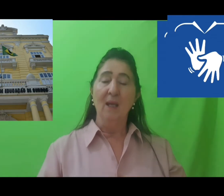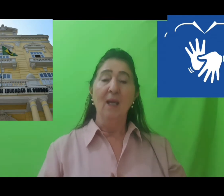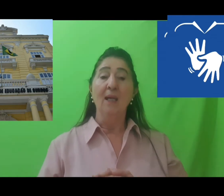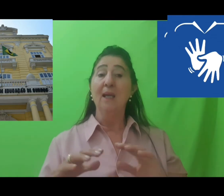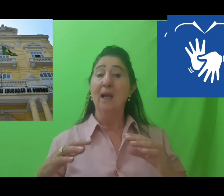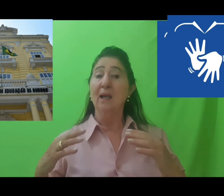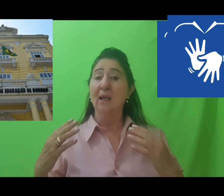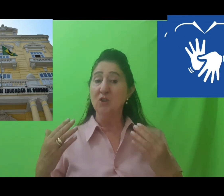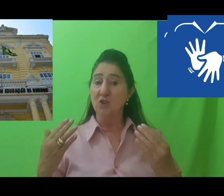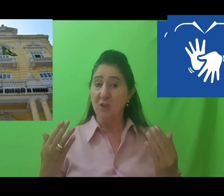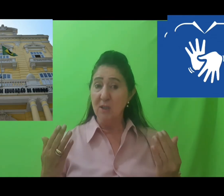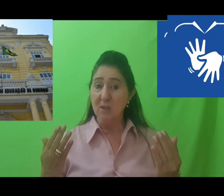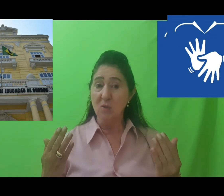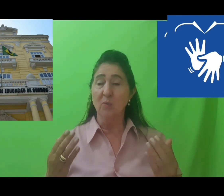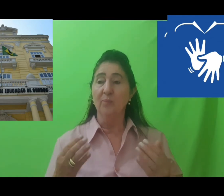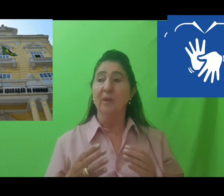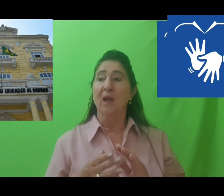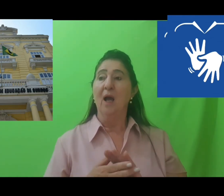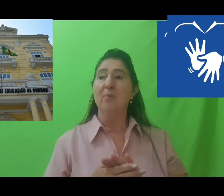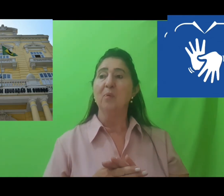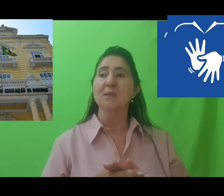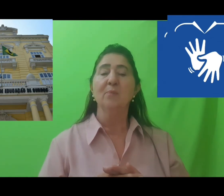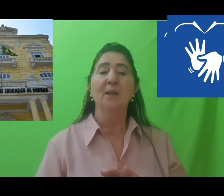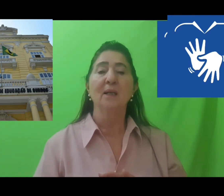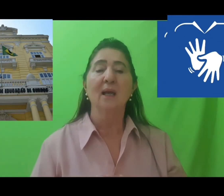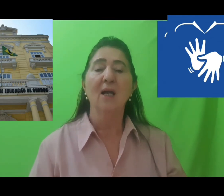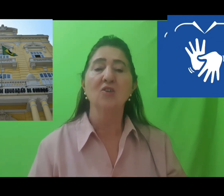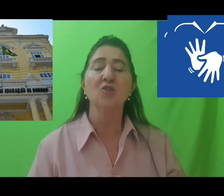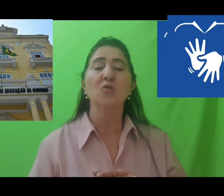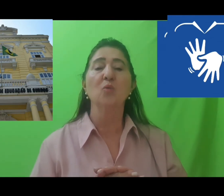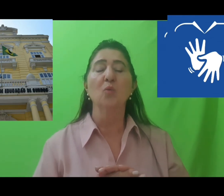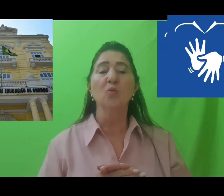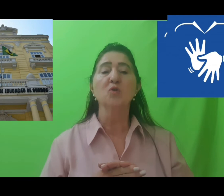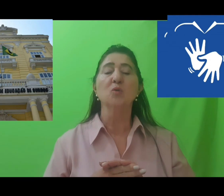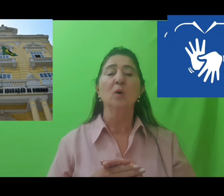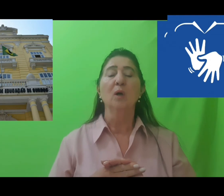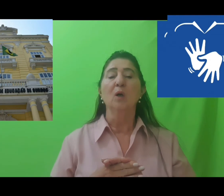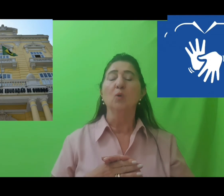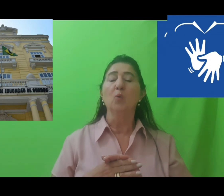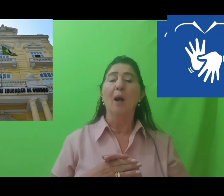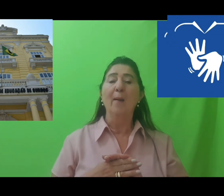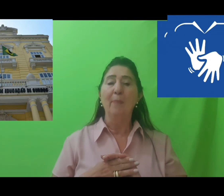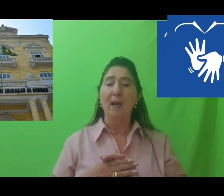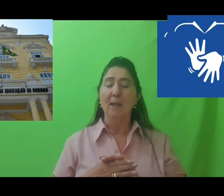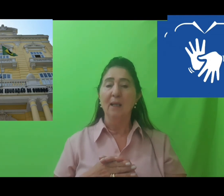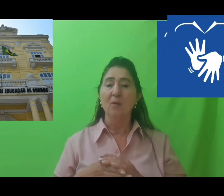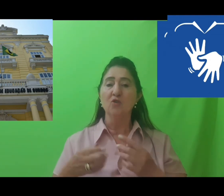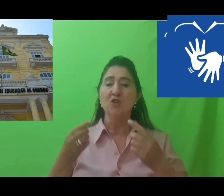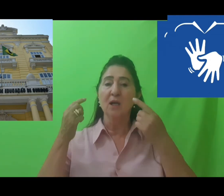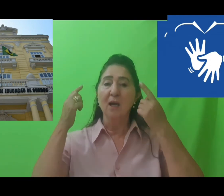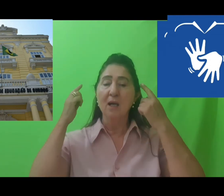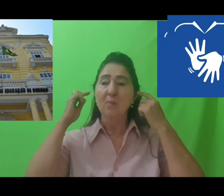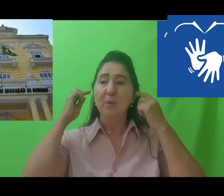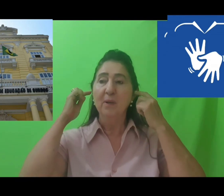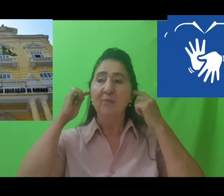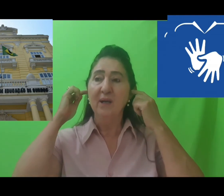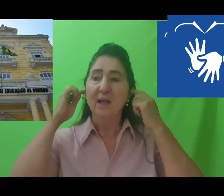e além disso, a possibilidade do uso do aparelho de